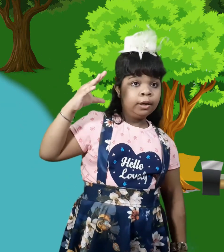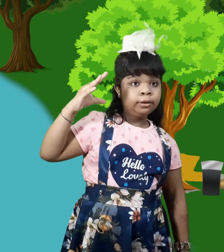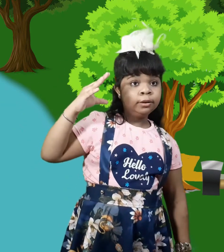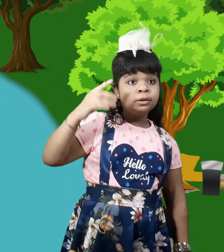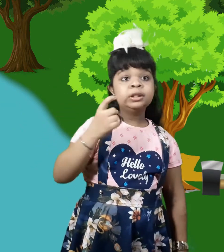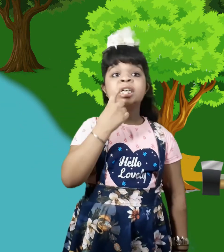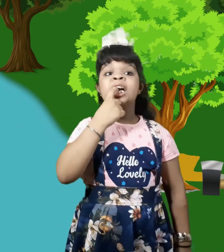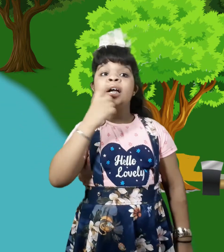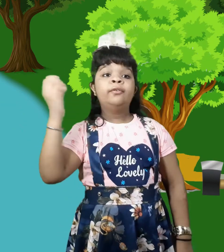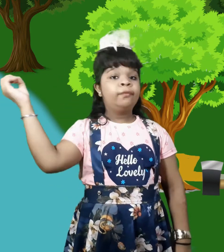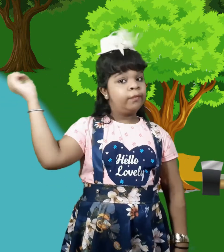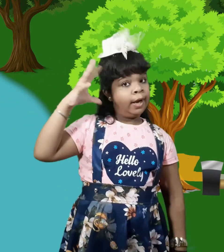चांदी की